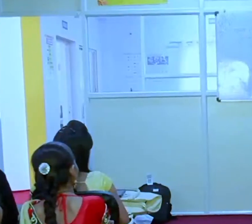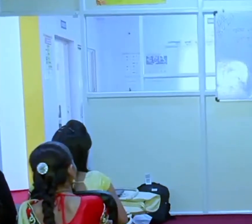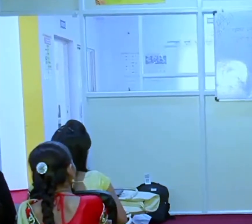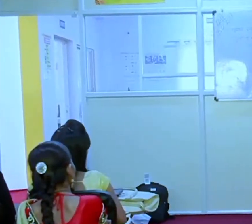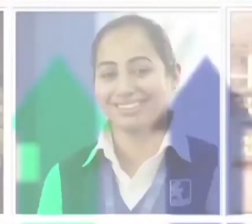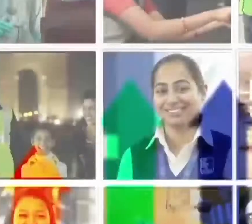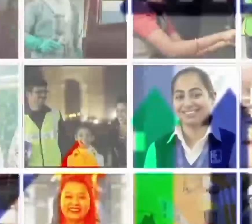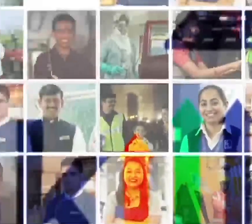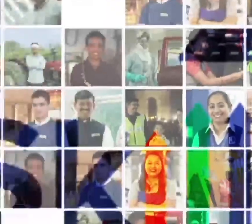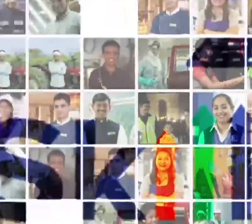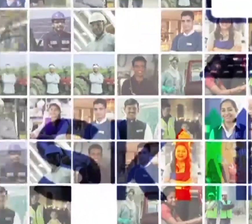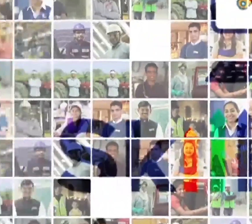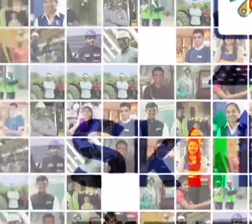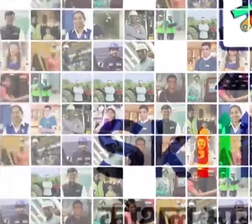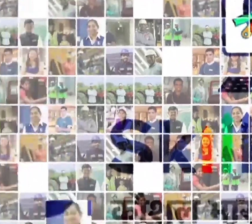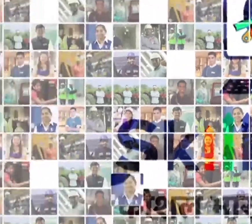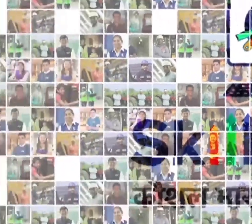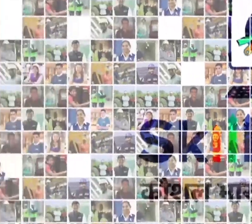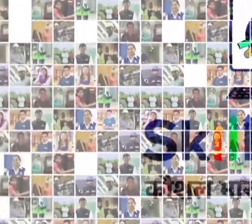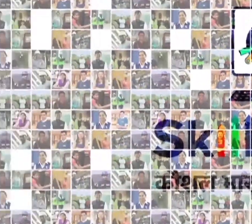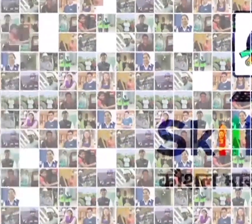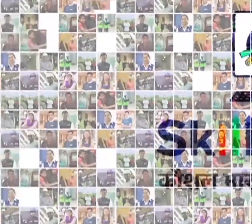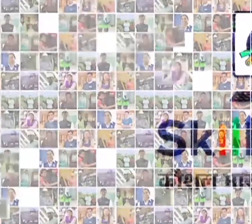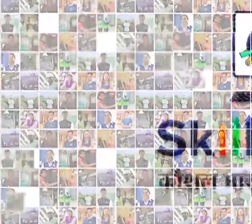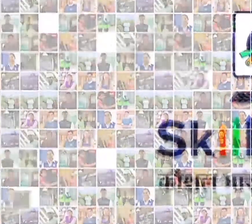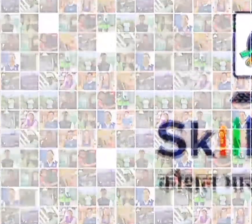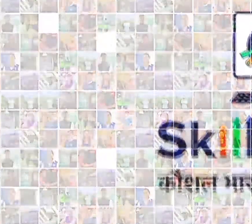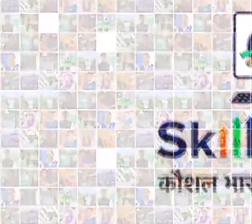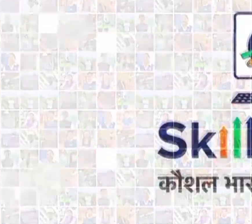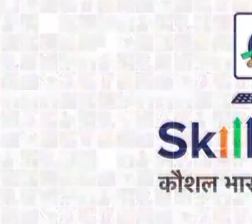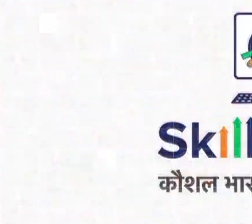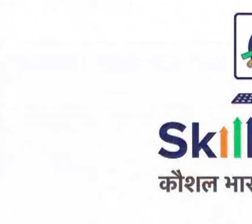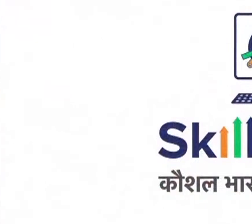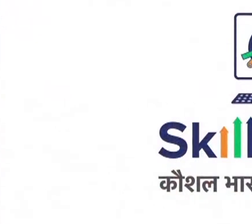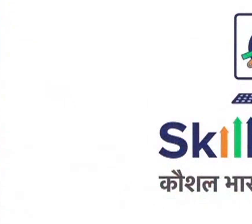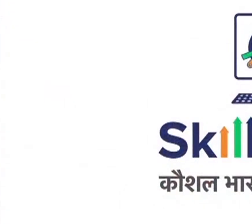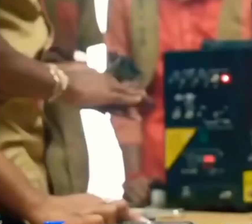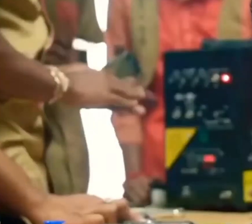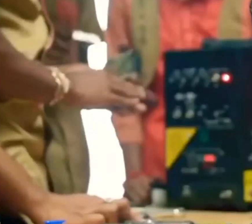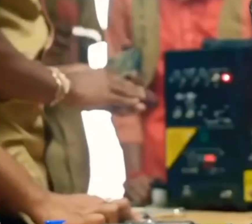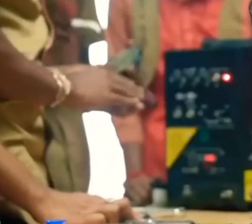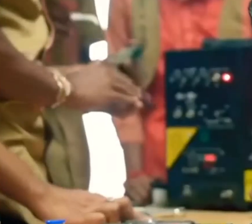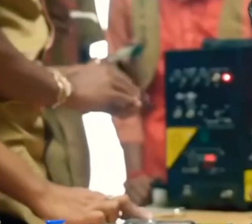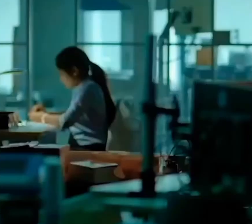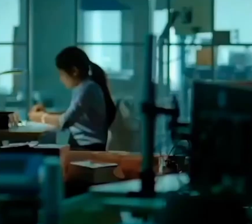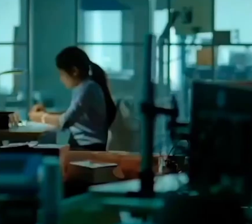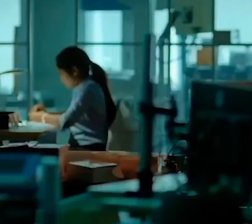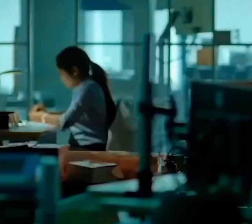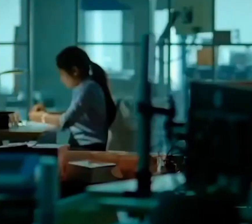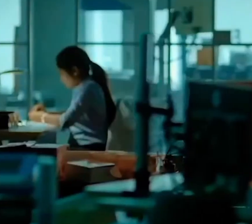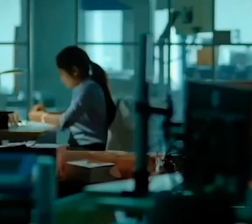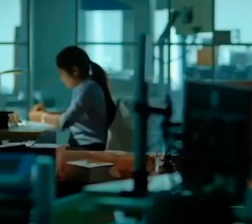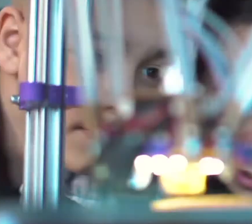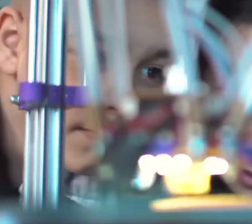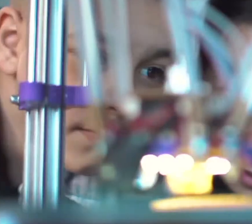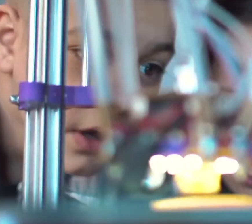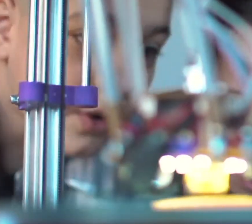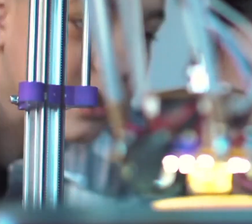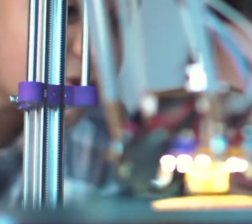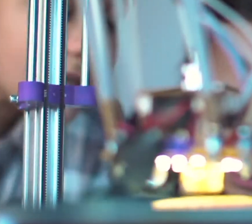भारत सरकार कौशल विकास से आत्मनिर्भरता को बढ़ावा दे रही है। स्कूली स्तर पर आवश्यकता आधारित व्यावसायिक पाठ्यक्रमों